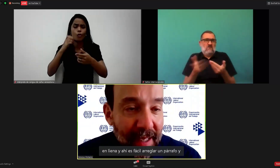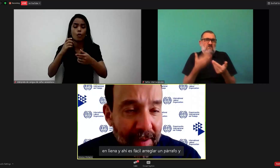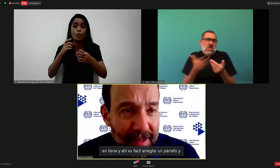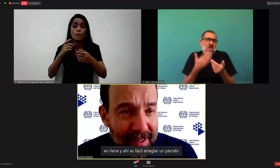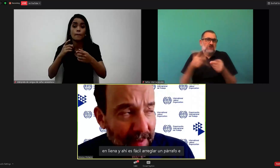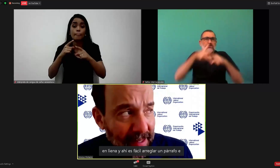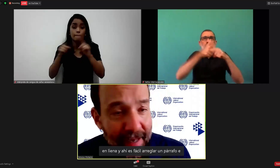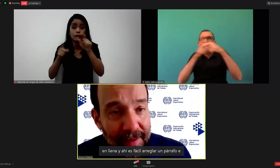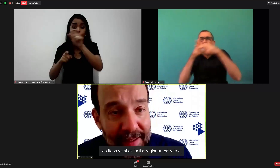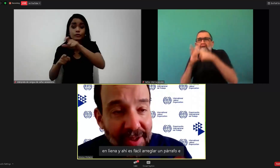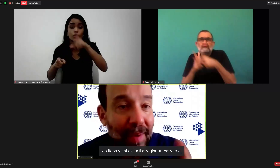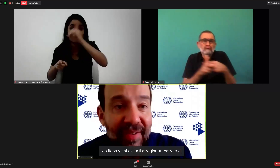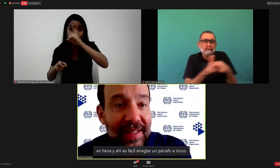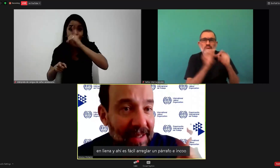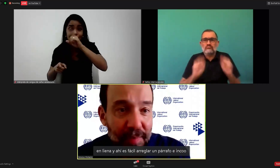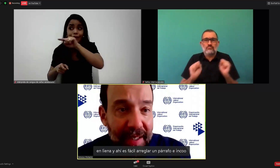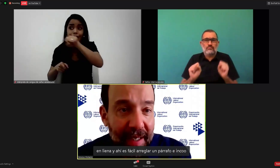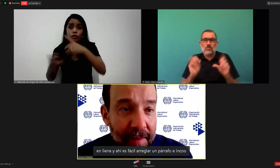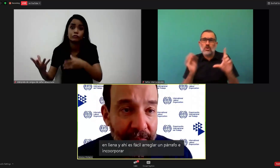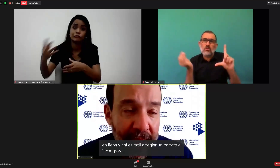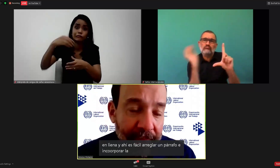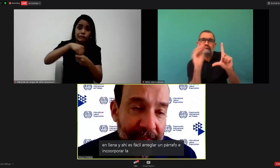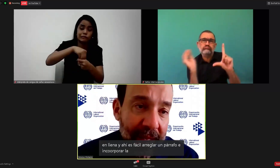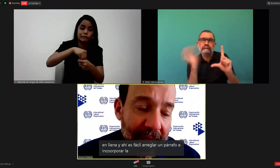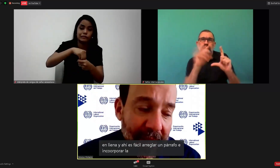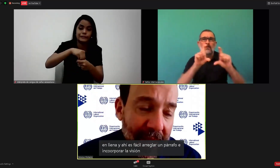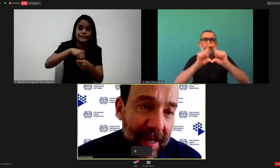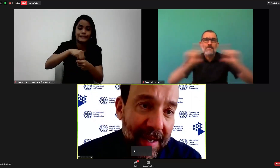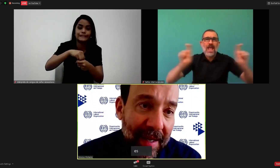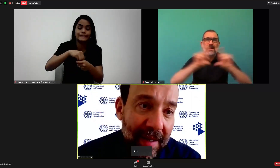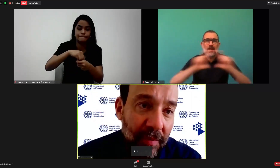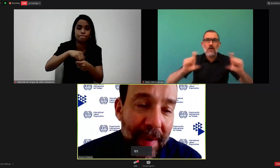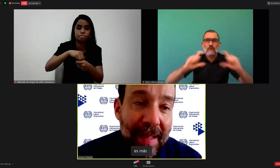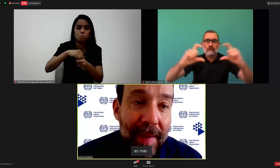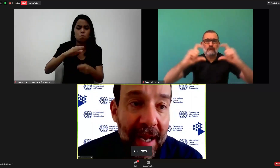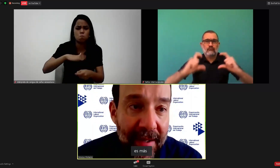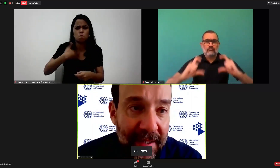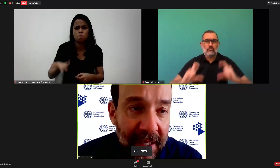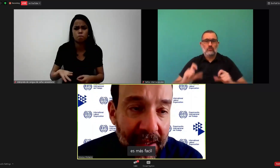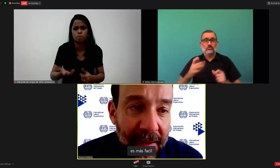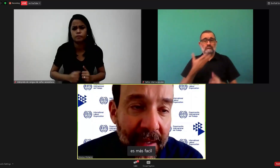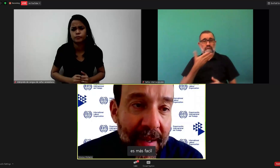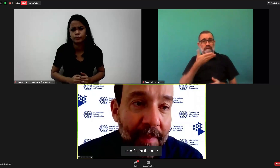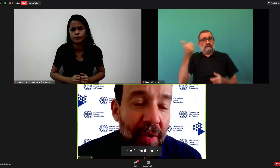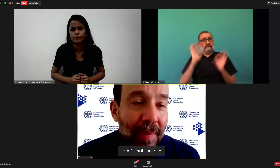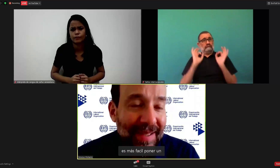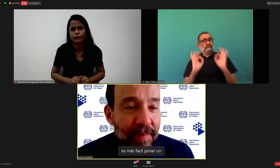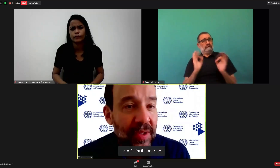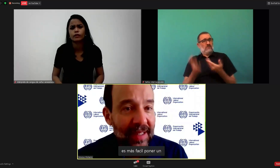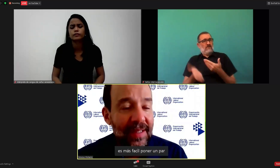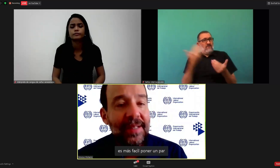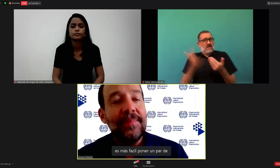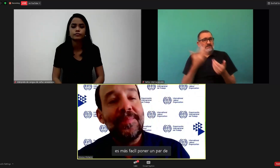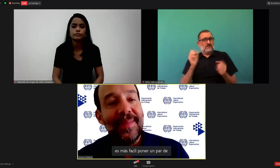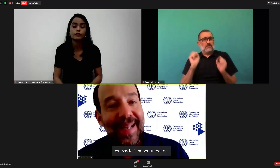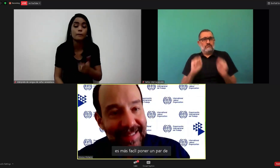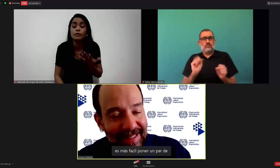personas con discapacidad, ¿no? Que eso es más fácil, ¿no? Poner un par de palabras ahí, ¿no? Pero lo más